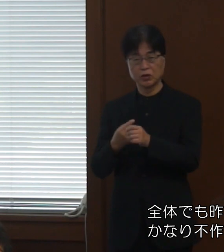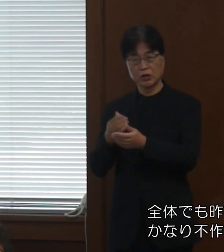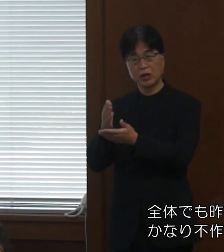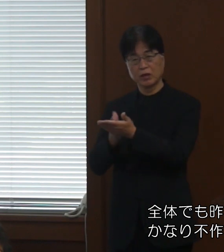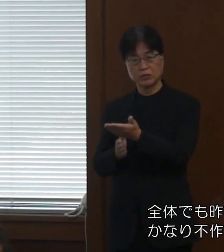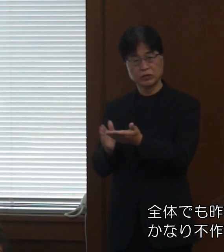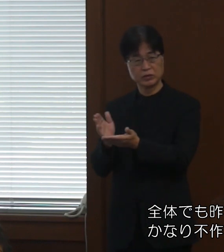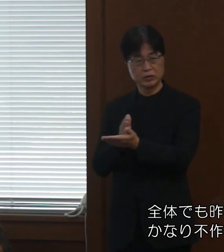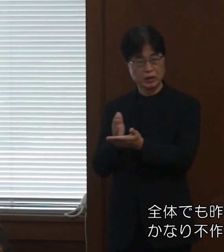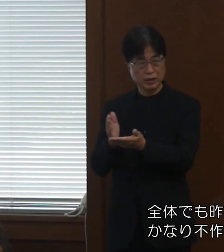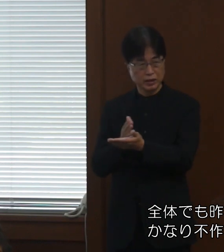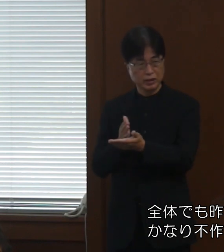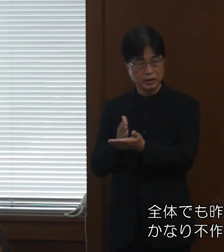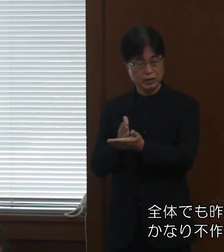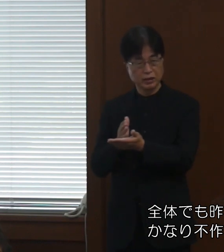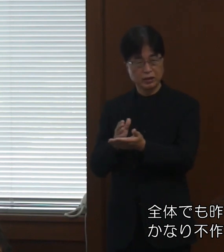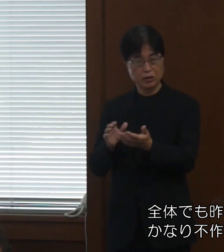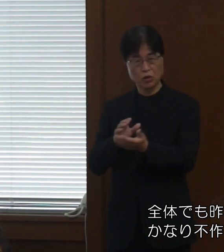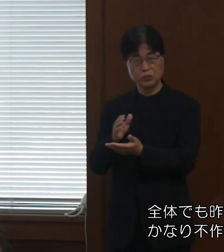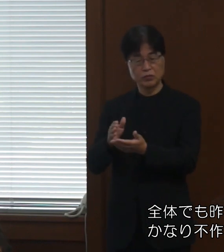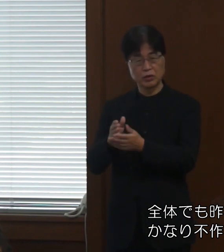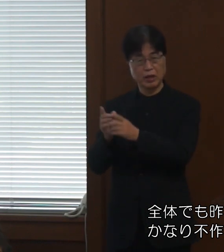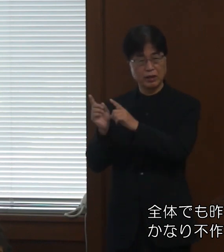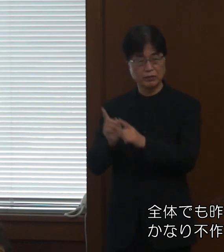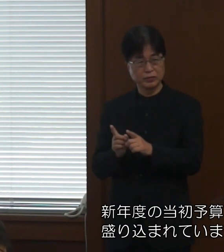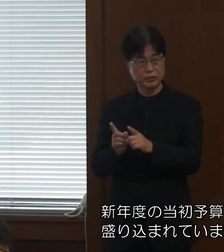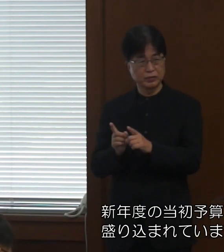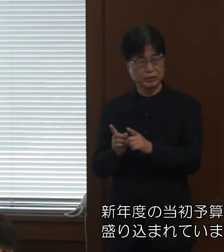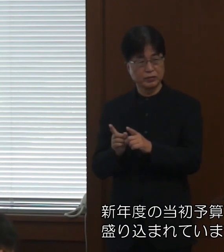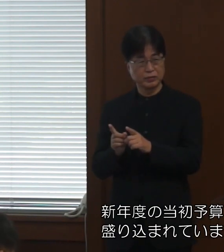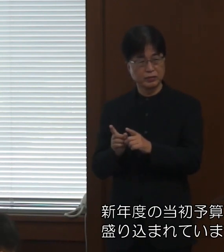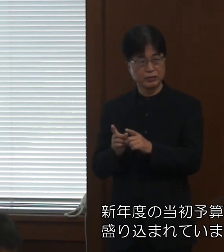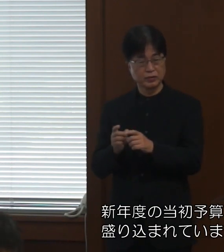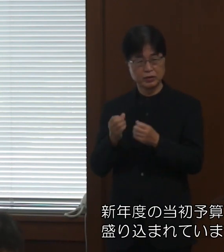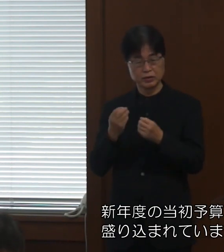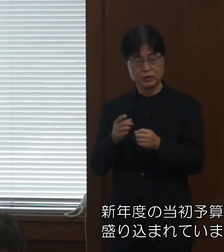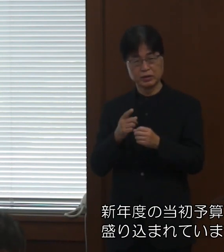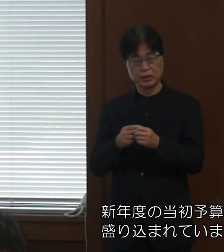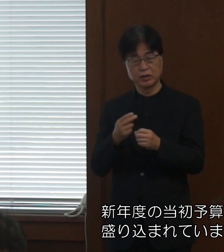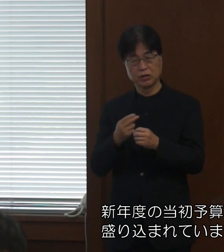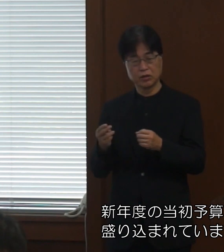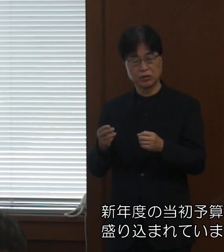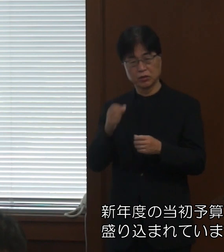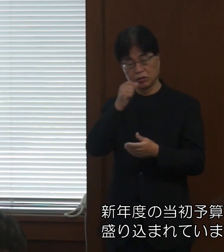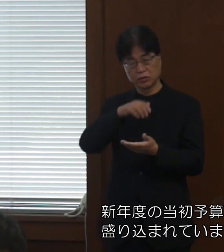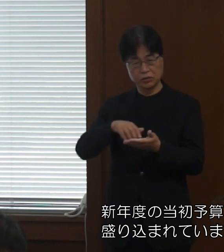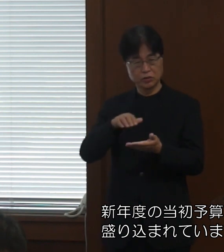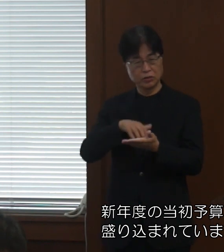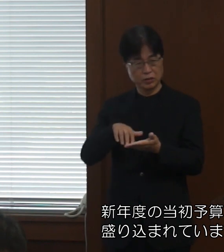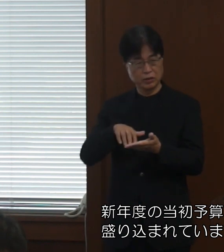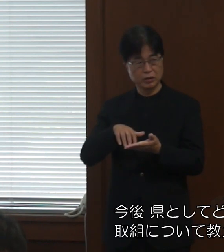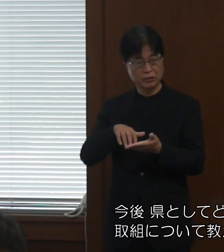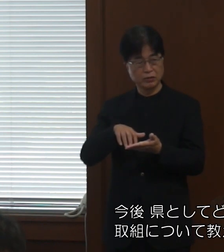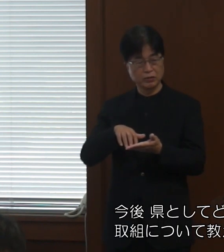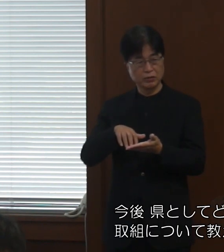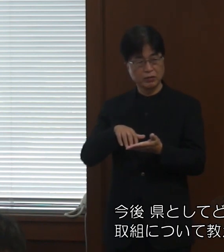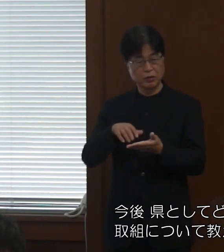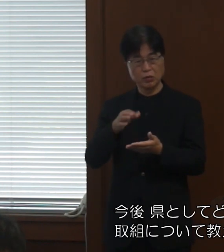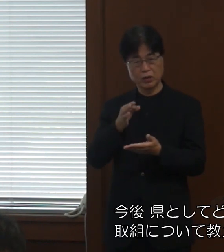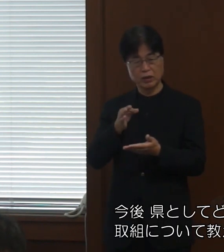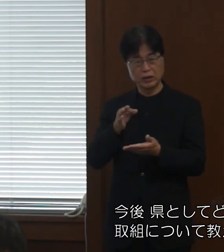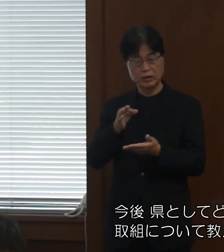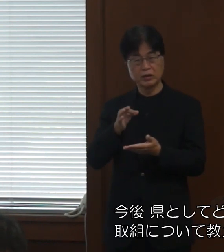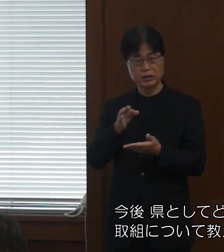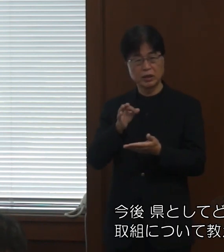半分程度かなりの作品に陥りました新年度の当初予算でも改定工業の日を盛り込まれてますが今後